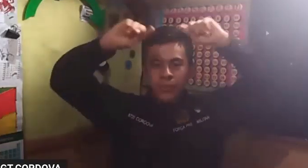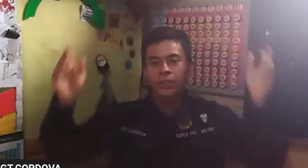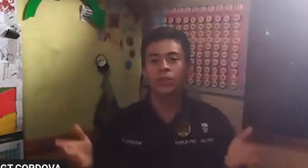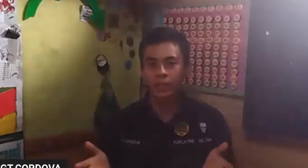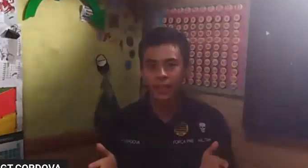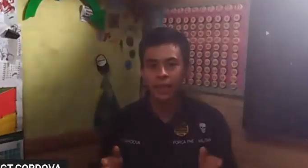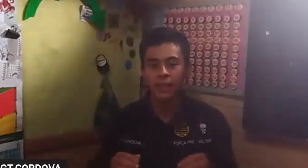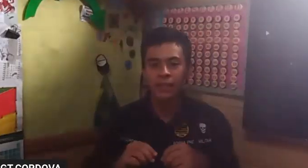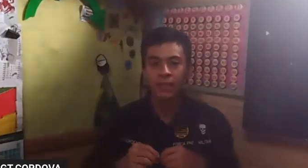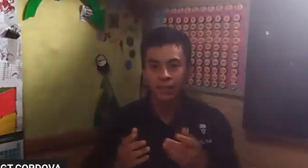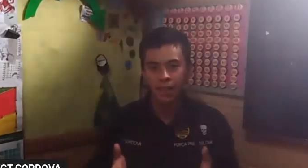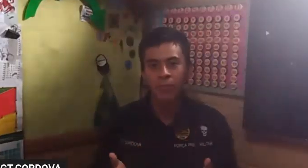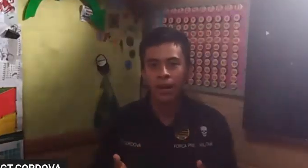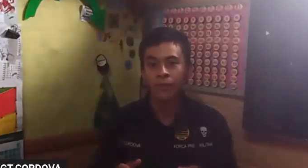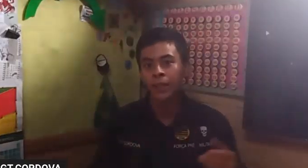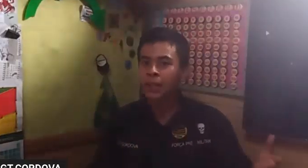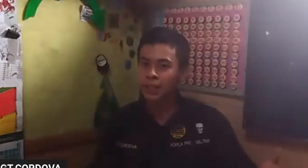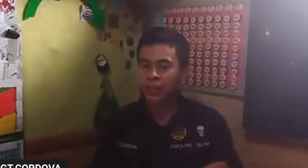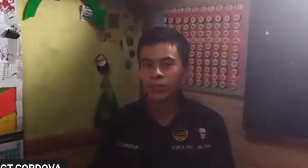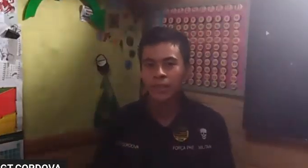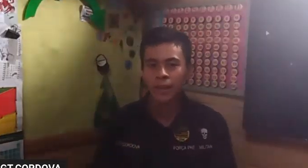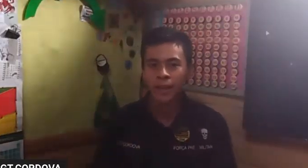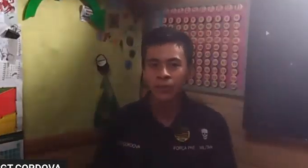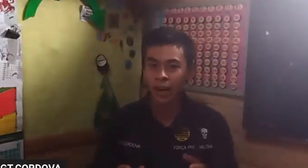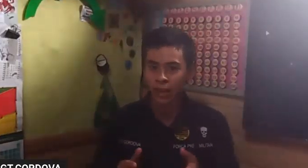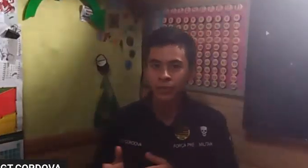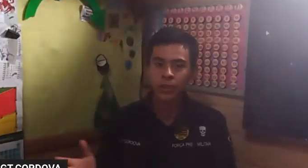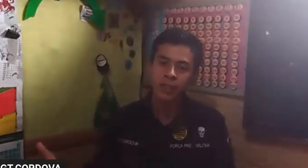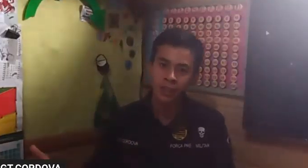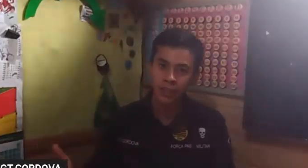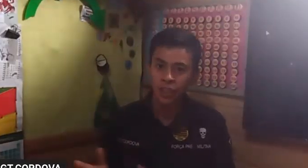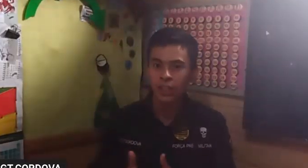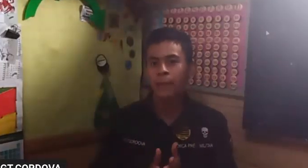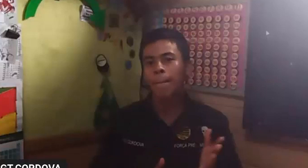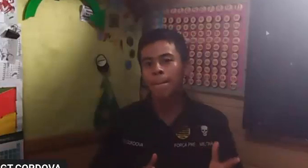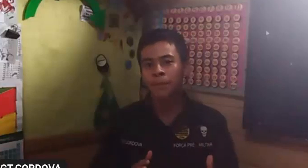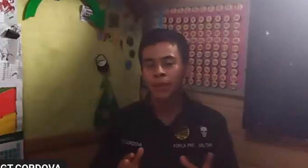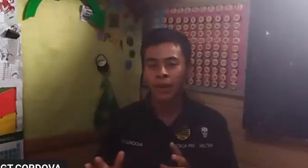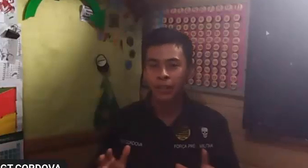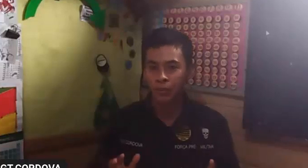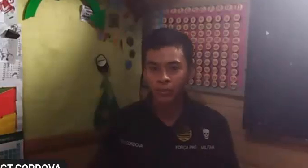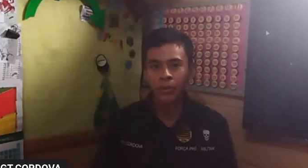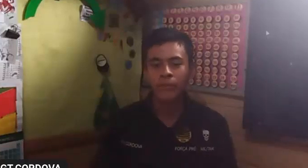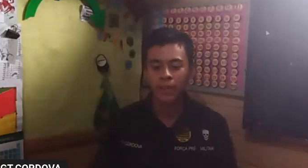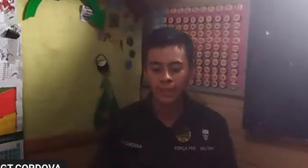em torno deles, eles desenham uma árvore, e aquilo é considerado árvore lá na China. Então, cada um tem uma